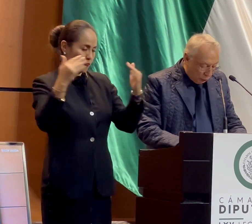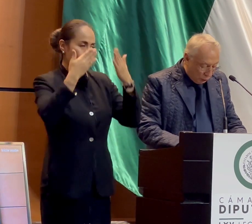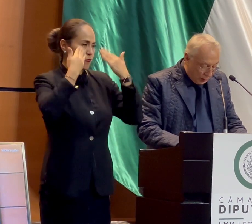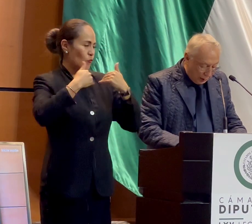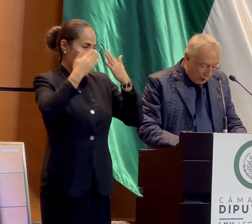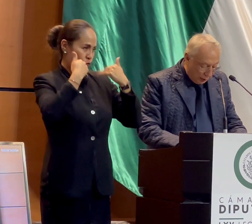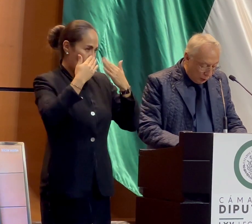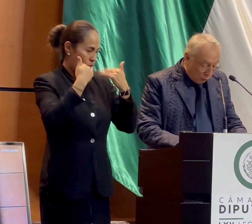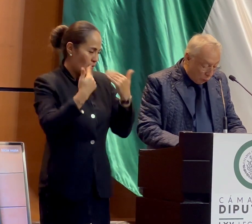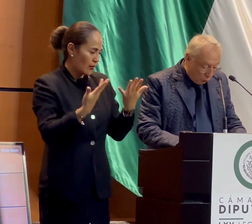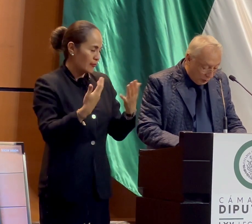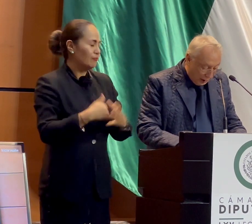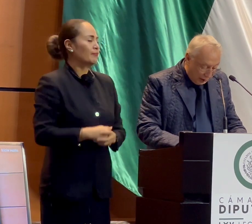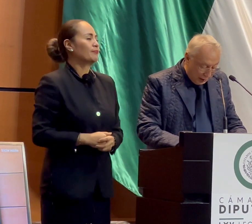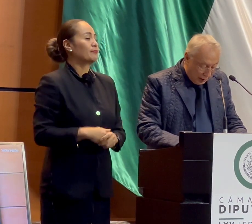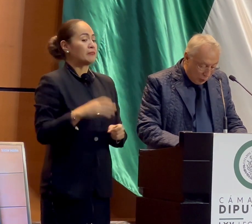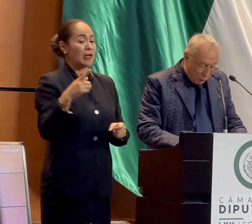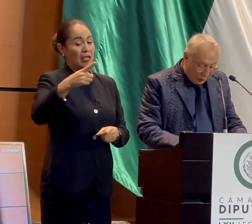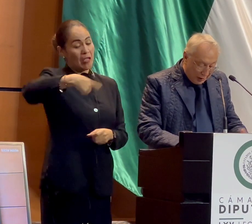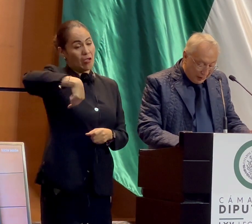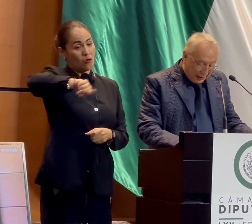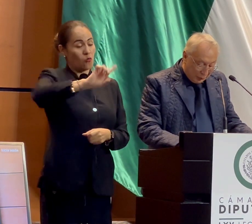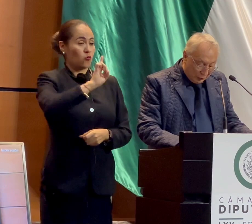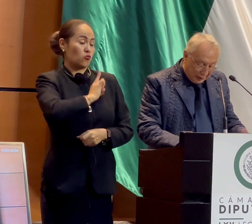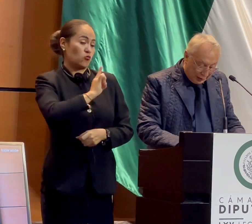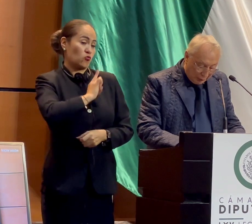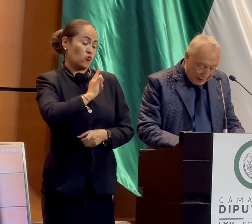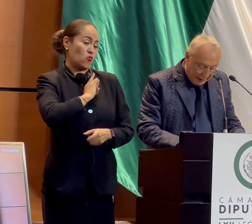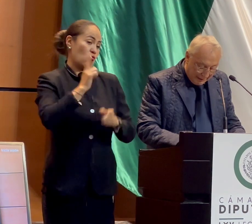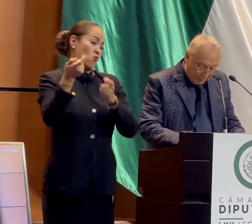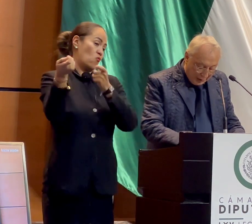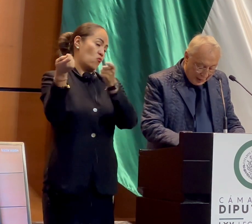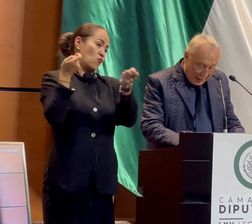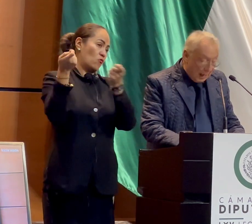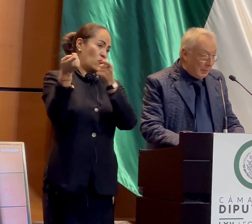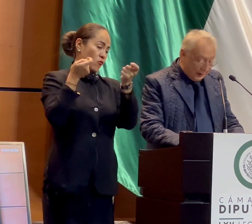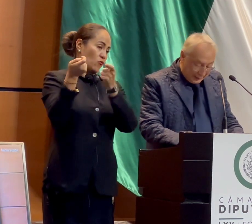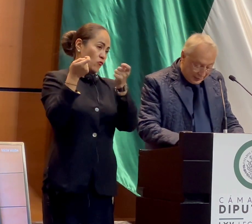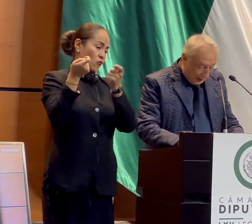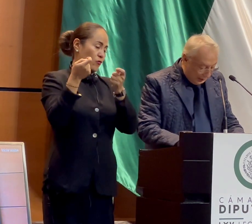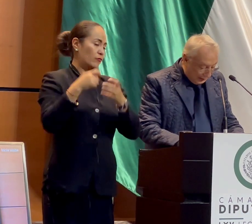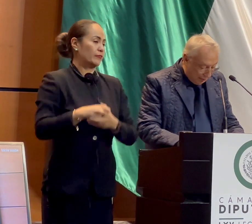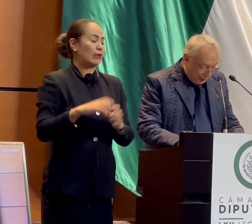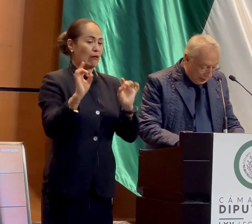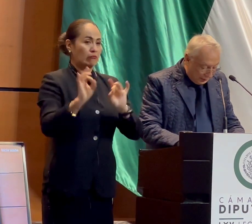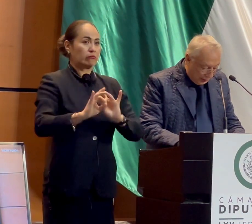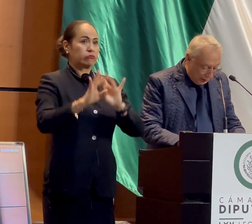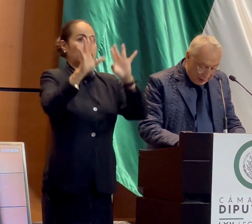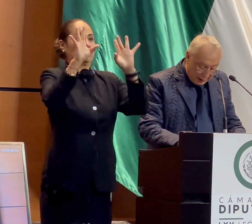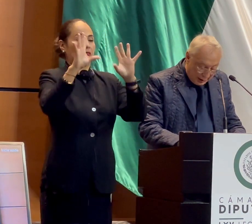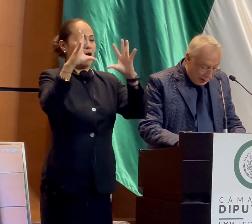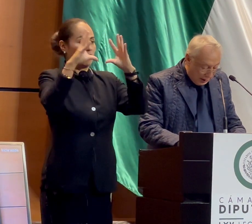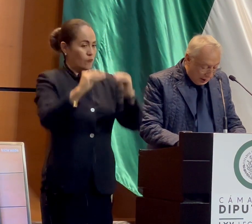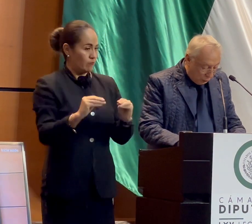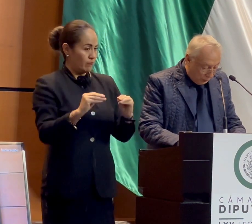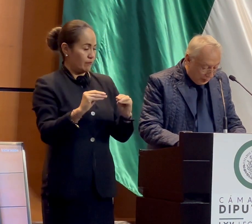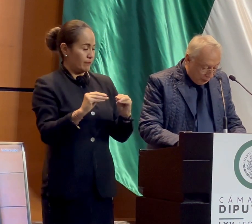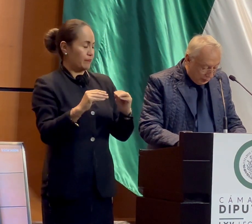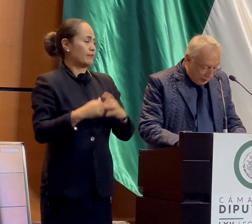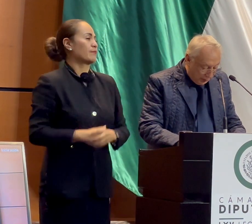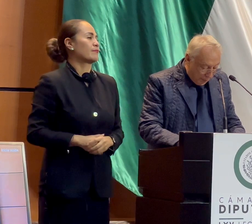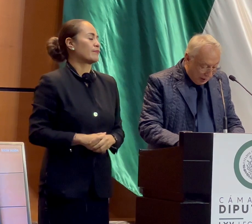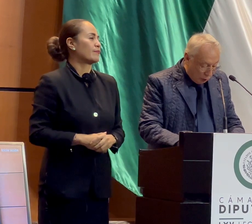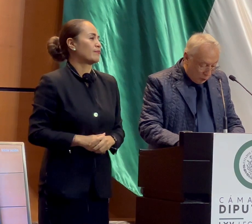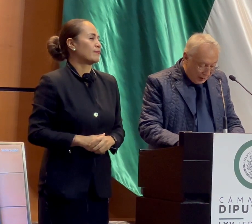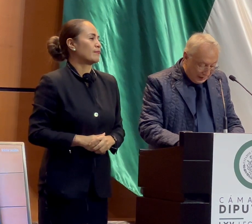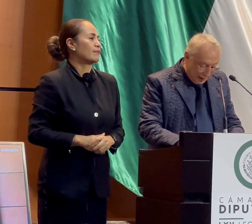conduce con voluntad, con una navegación determinada, aparece y desaparece